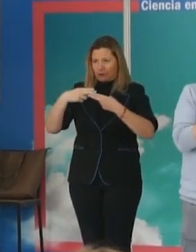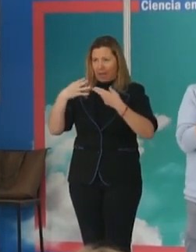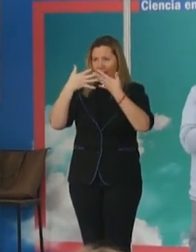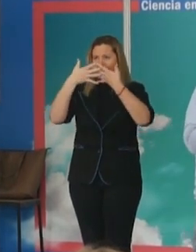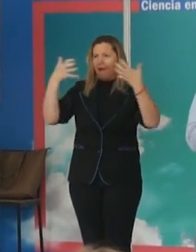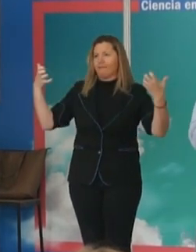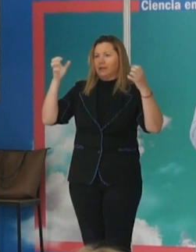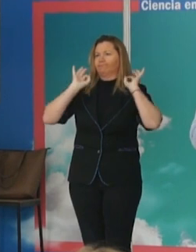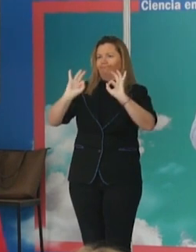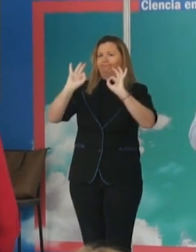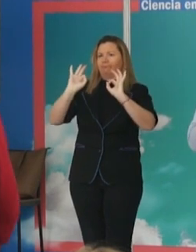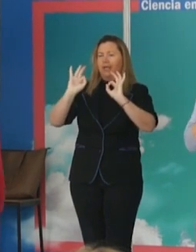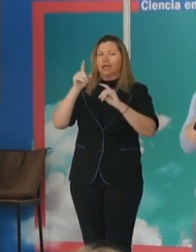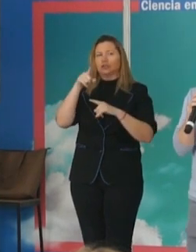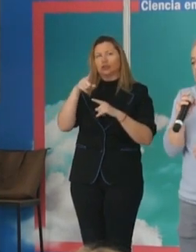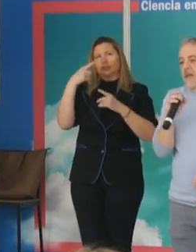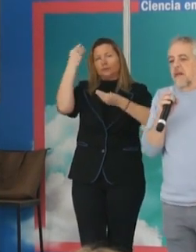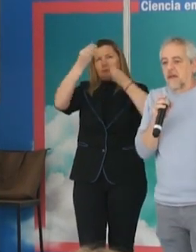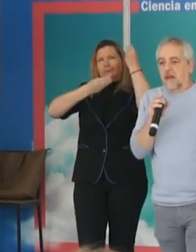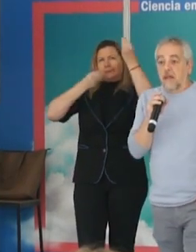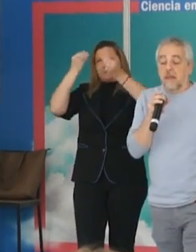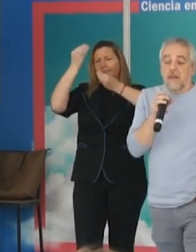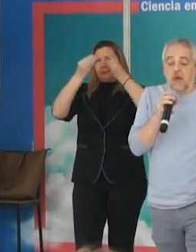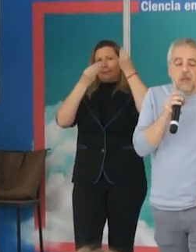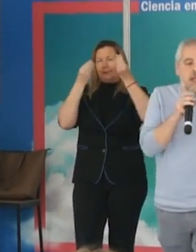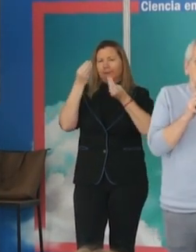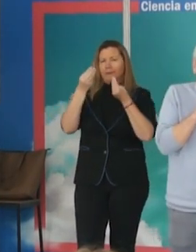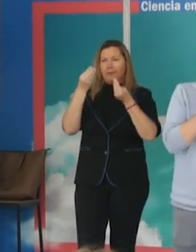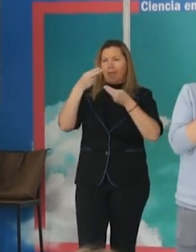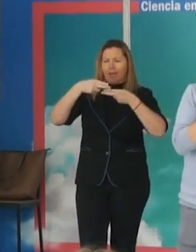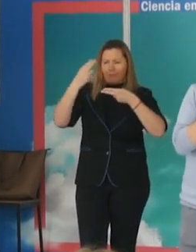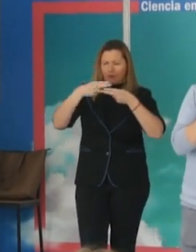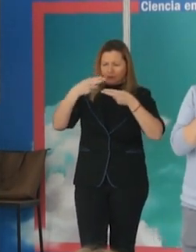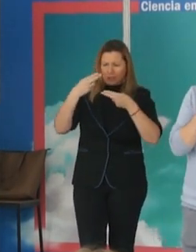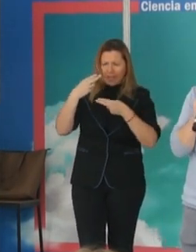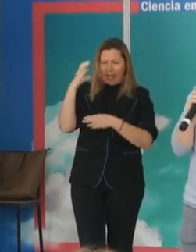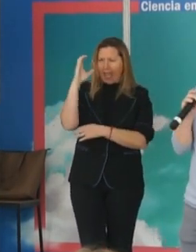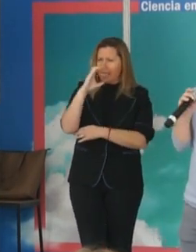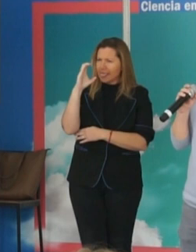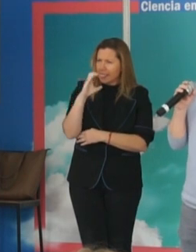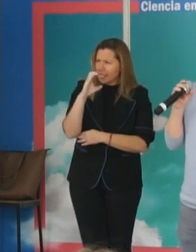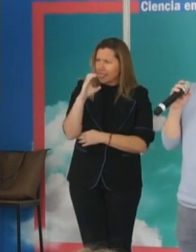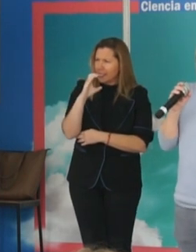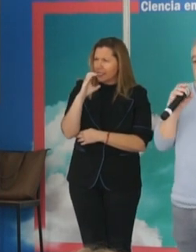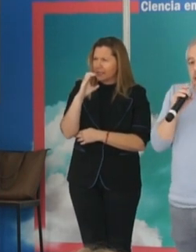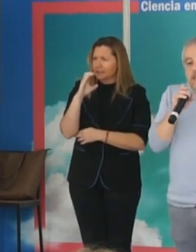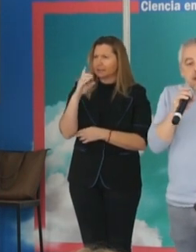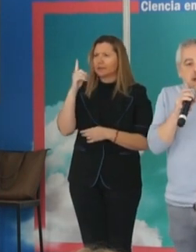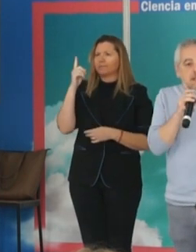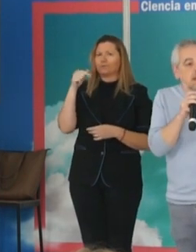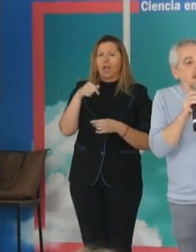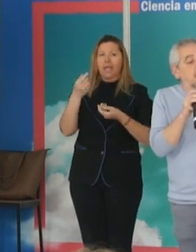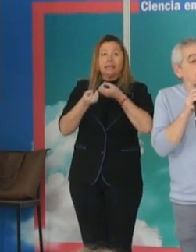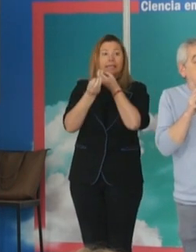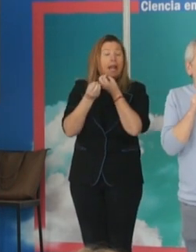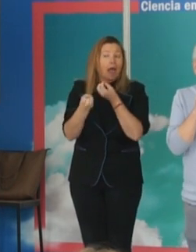las charlas un poco pensando en esa idea de frontera, de ciencia en la frontera. Vamos a tener